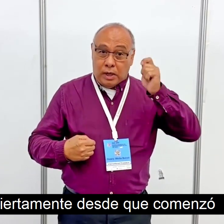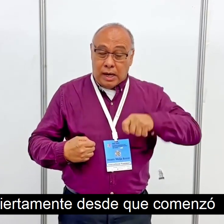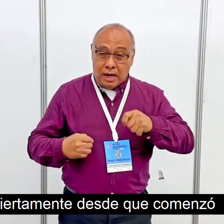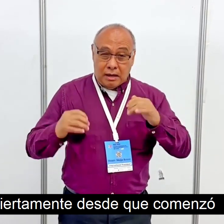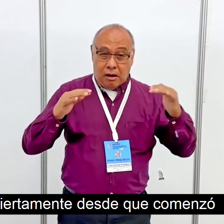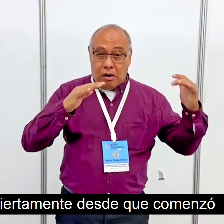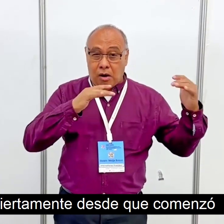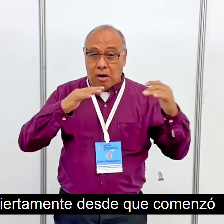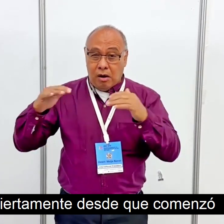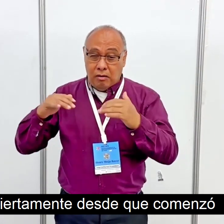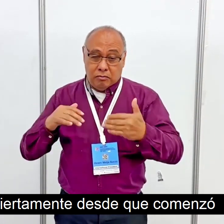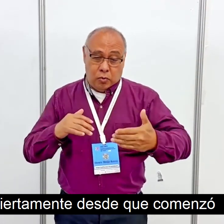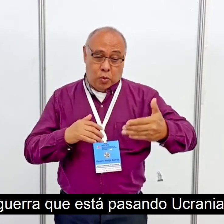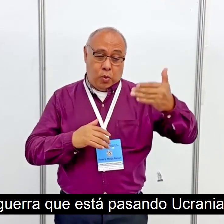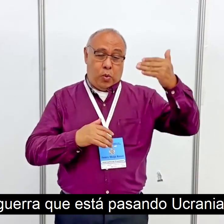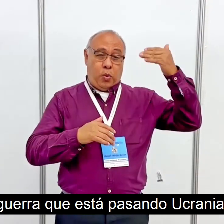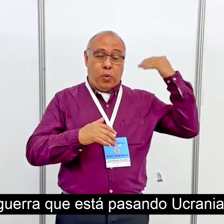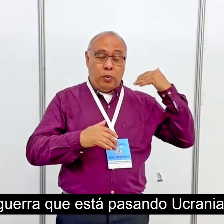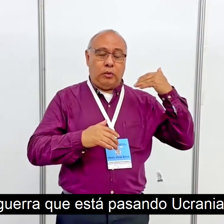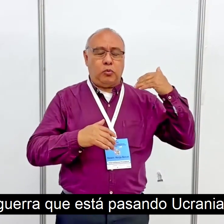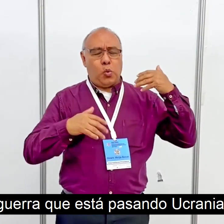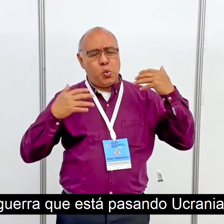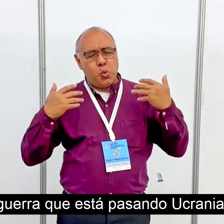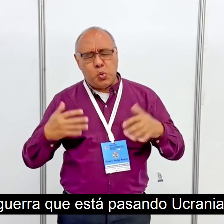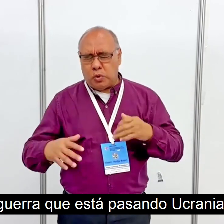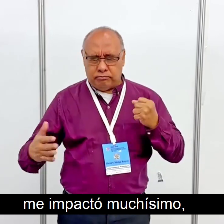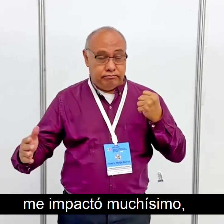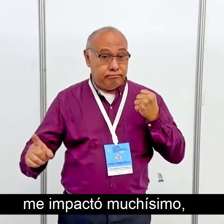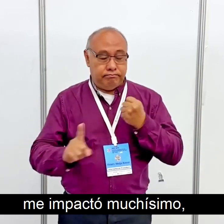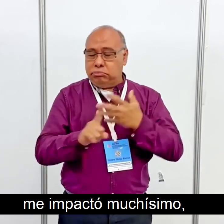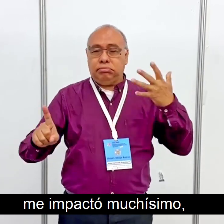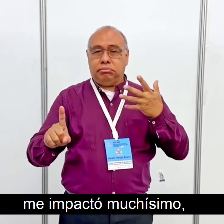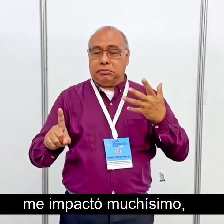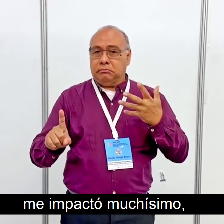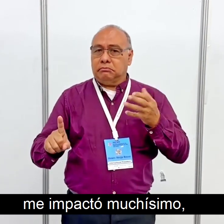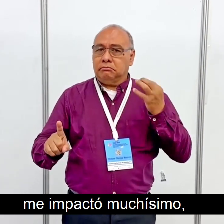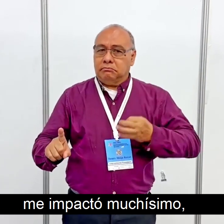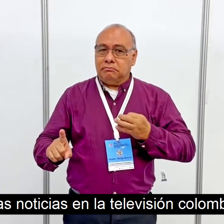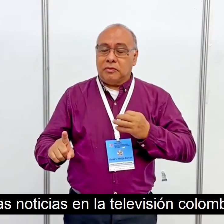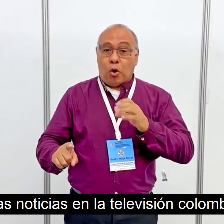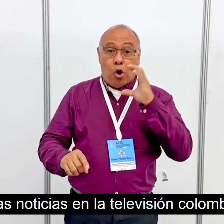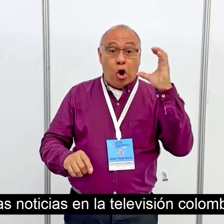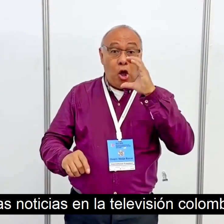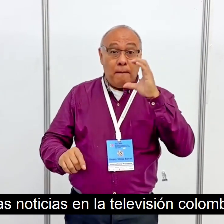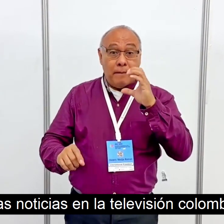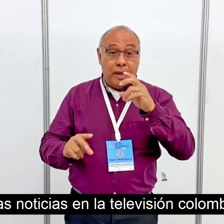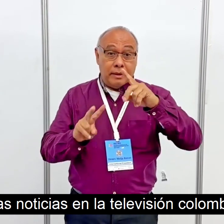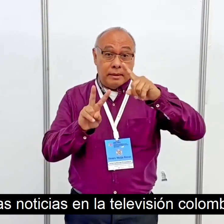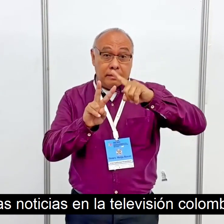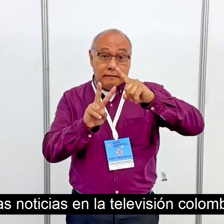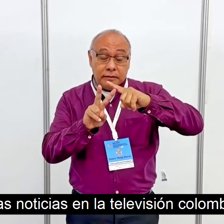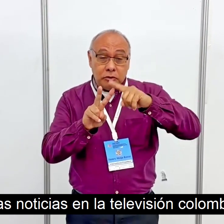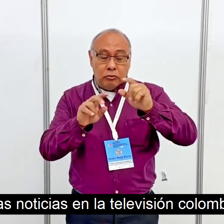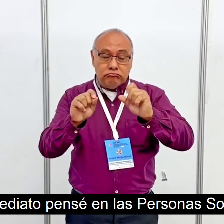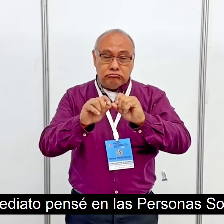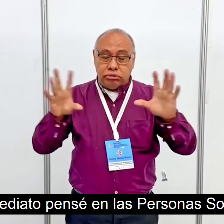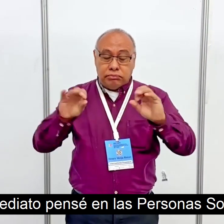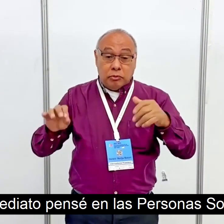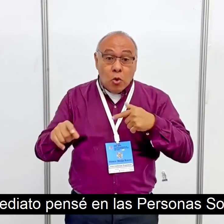Ciertamente desde que comenzó la guerra que está pasando Ucrania me impactó muchísimo. Al ver las noticias en la televisión colombiana de inmediato